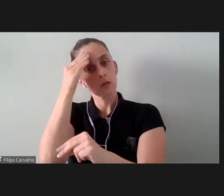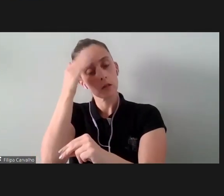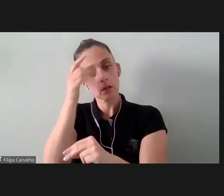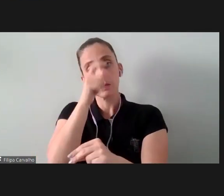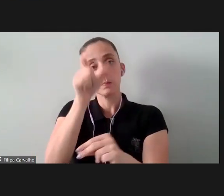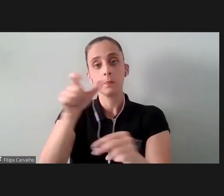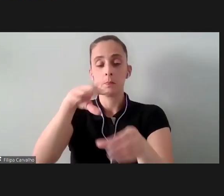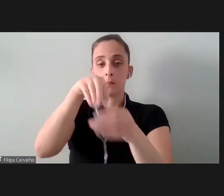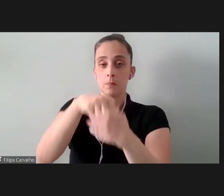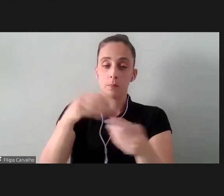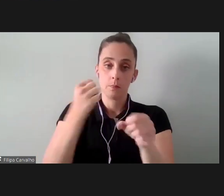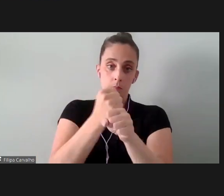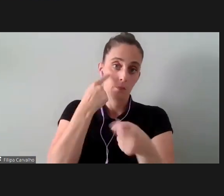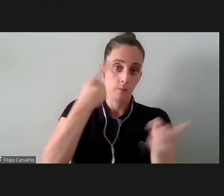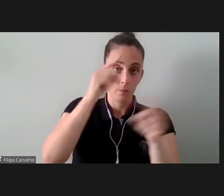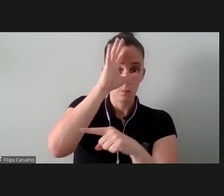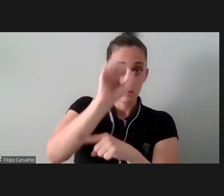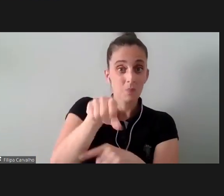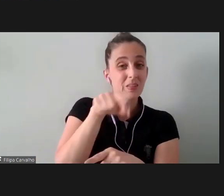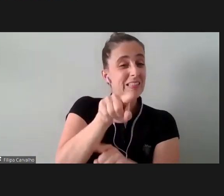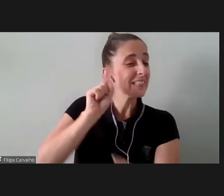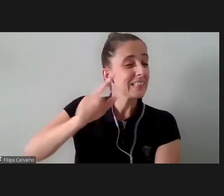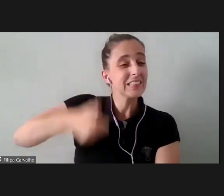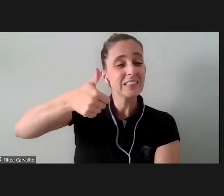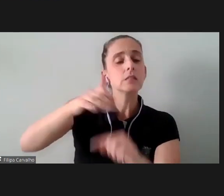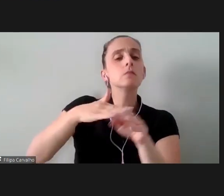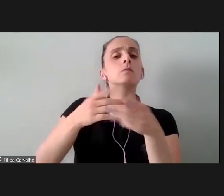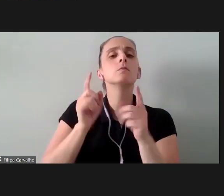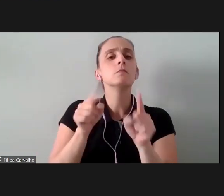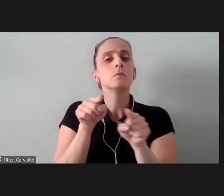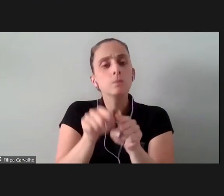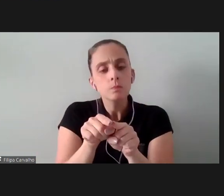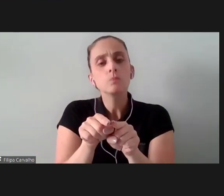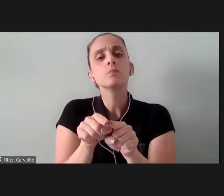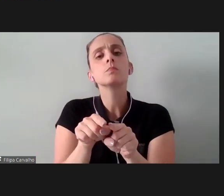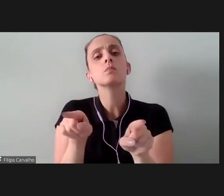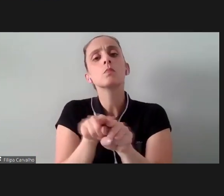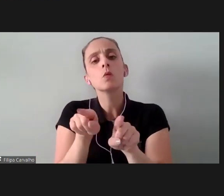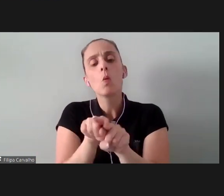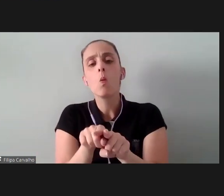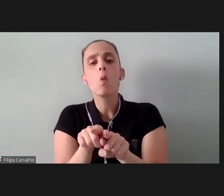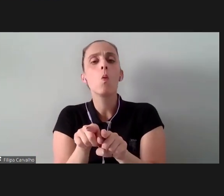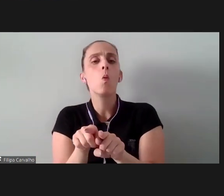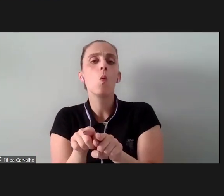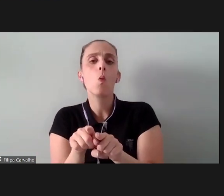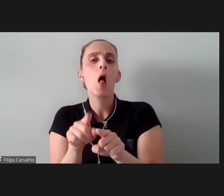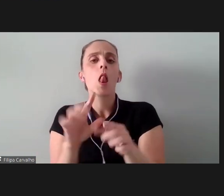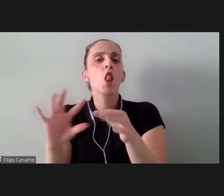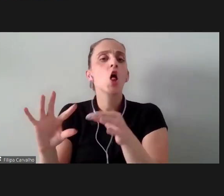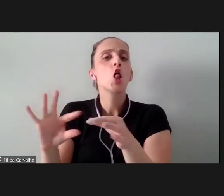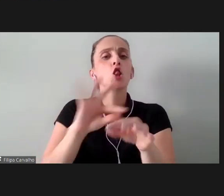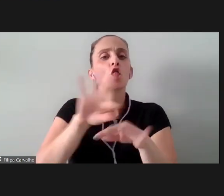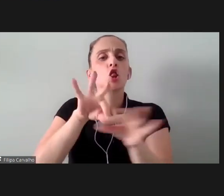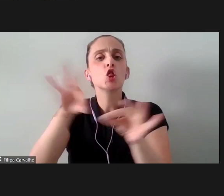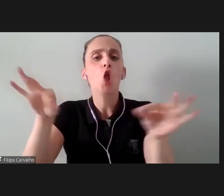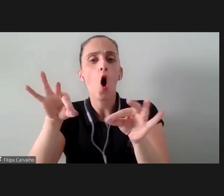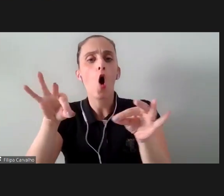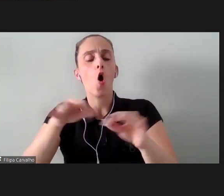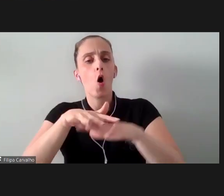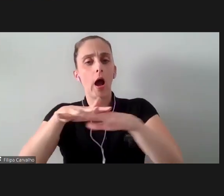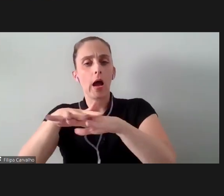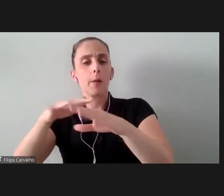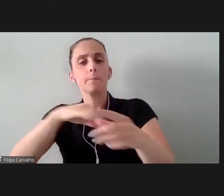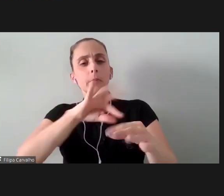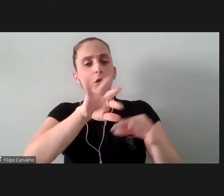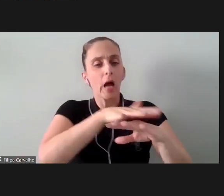pública tem passado, sobretudo, por ser um hub, não o nó de uma rede, mas o nó de um conjunto de